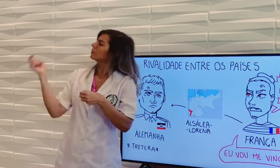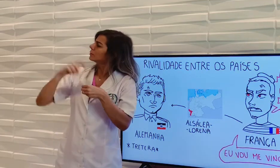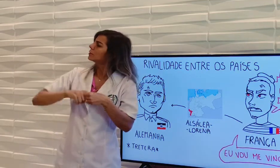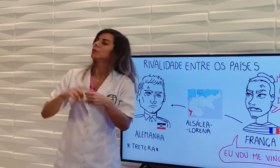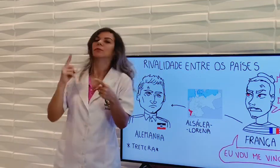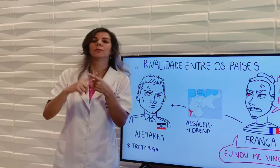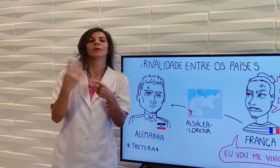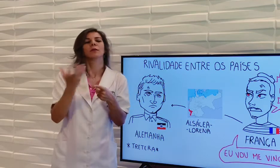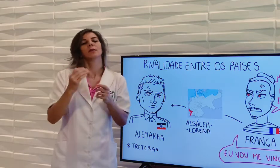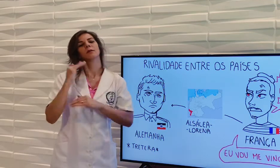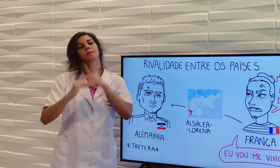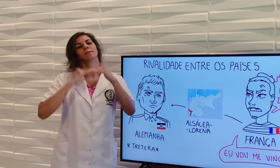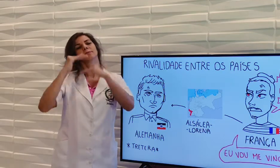industrialização.